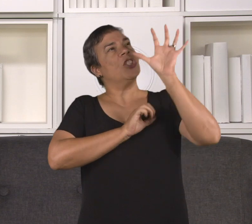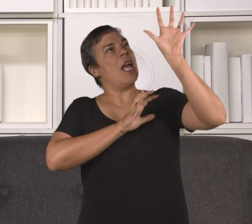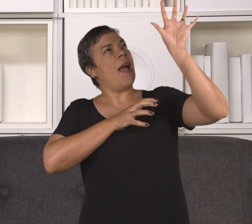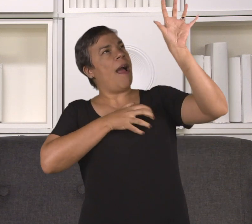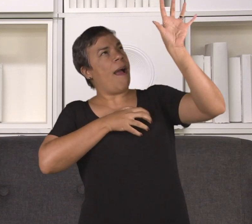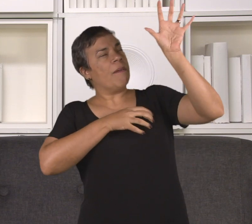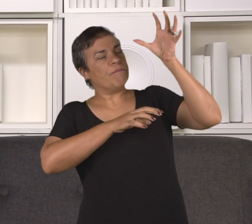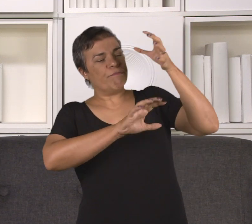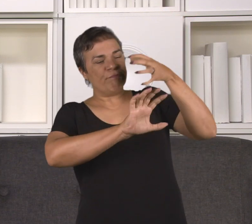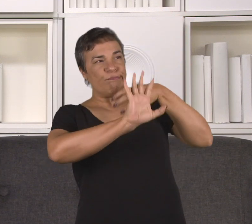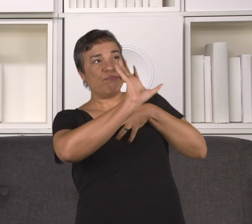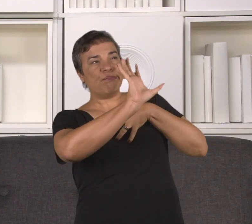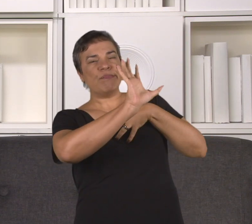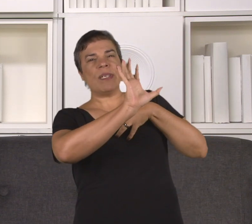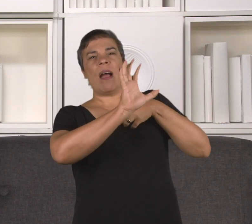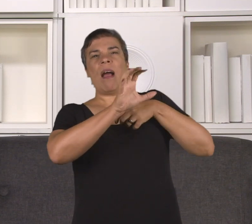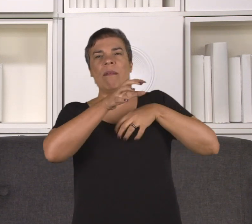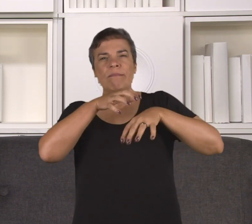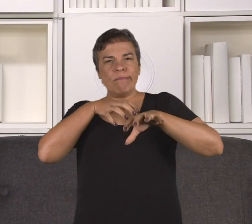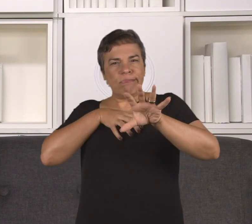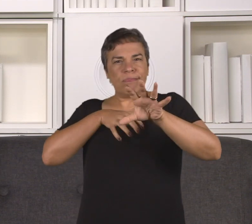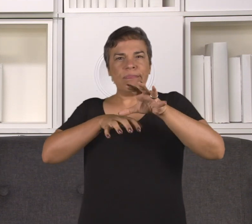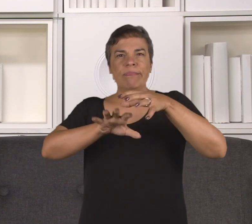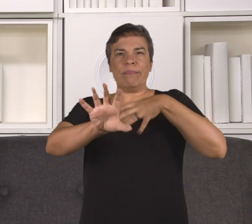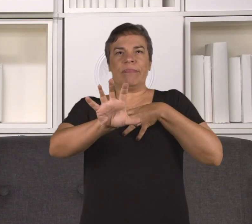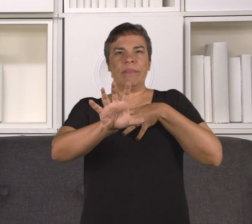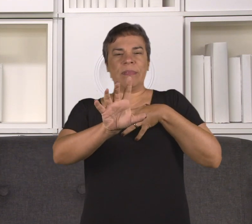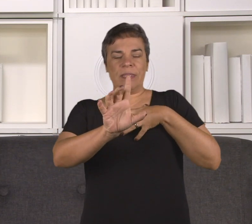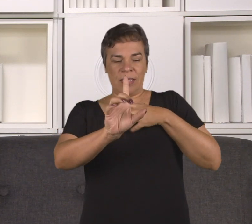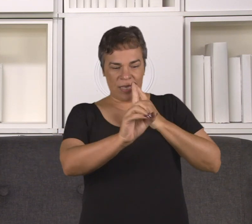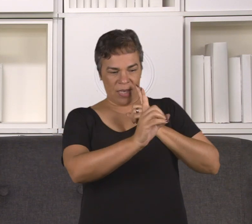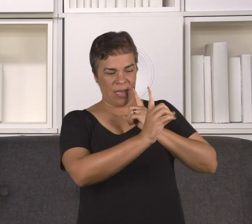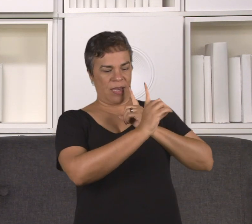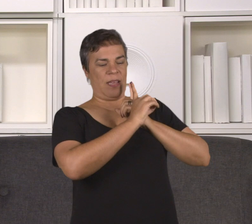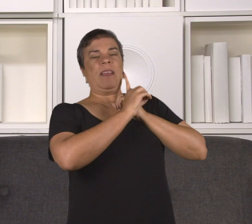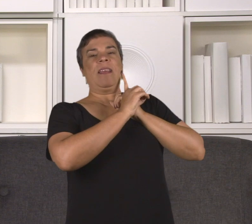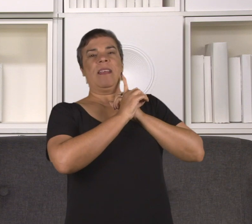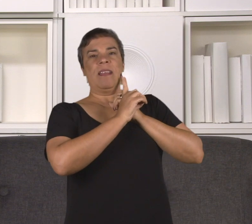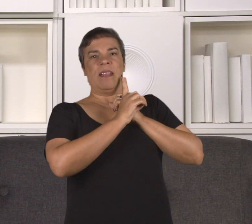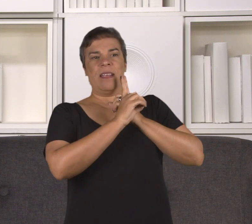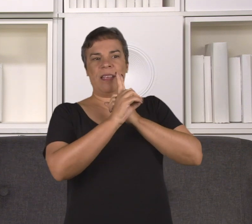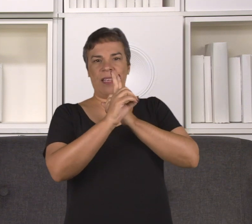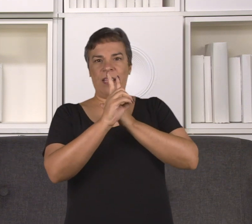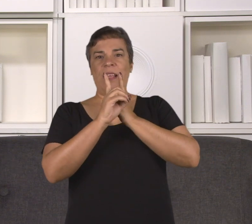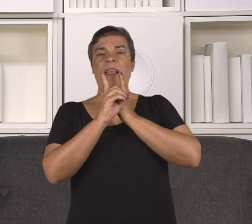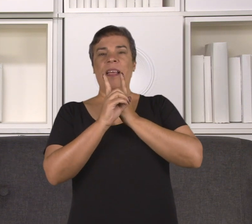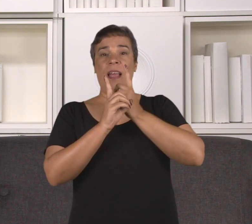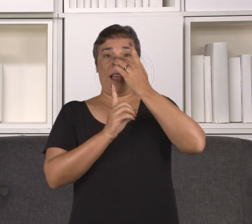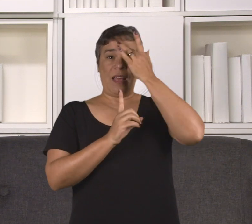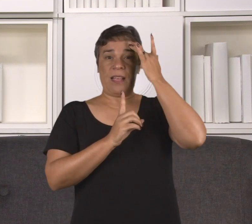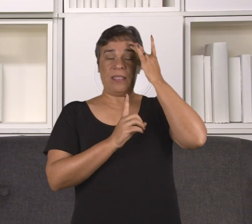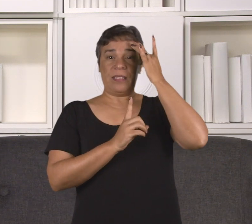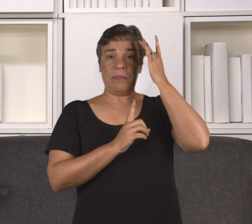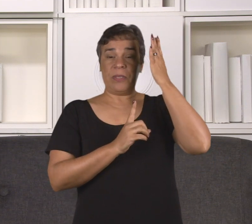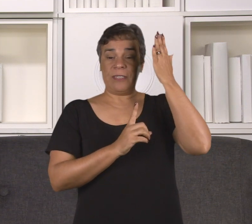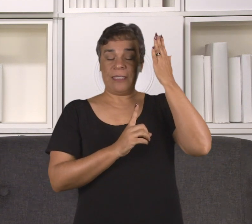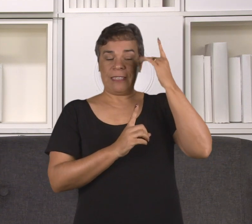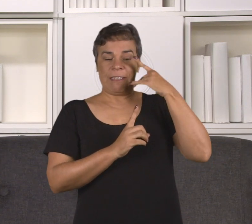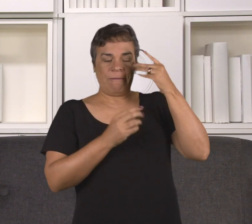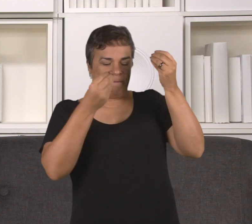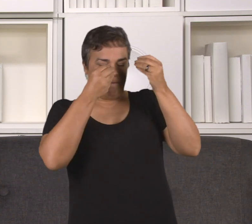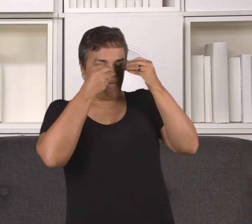vem ao encontro dos amaldiçoados ou dos que